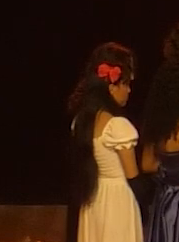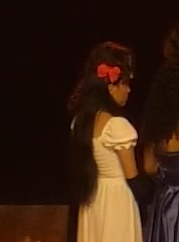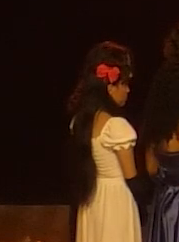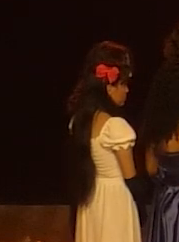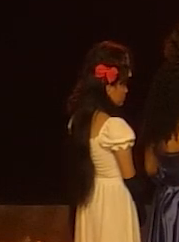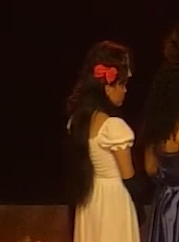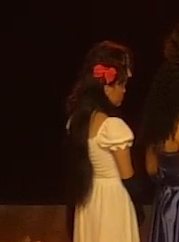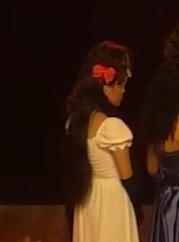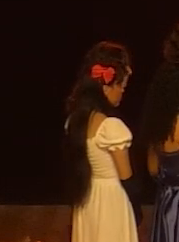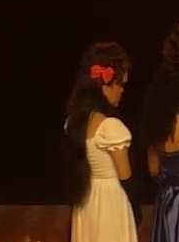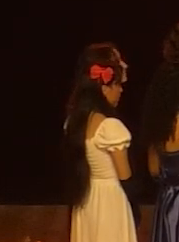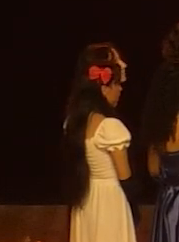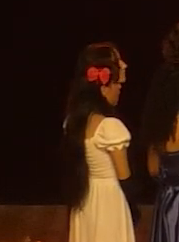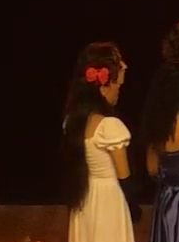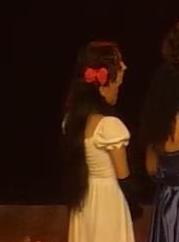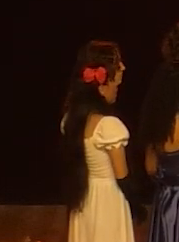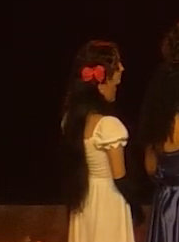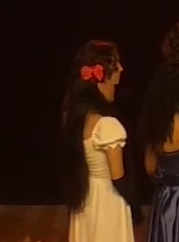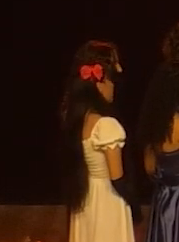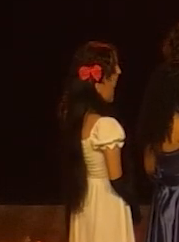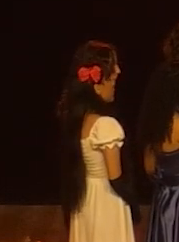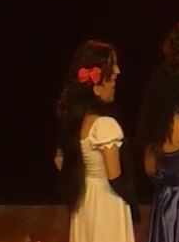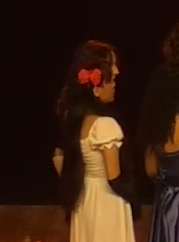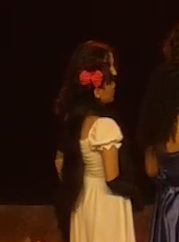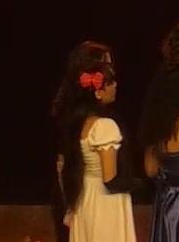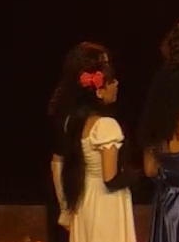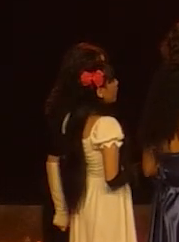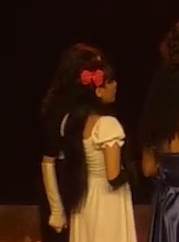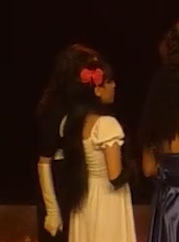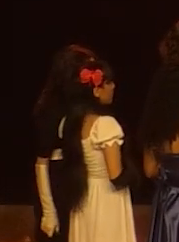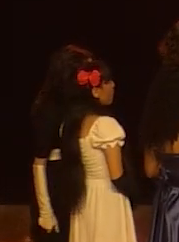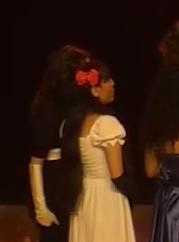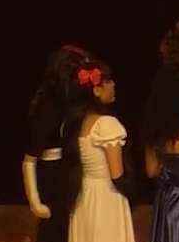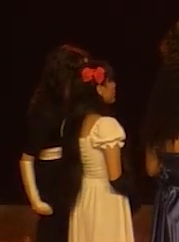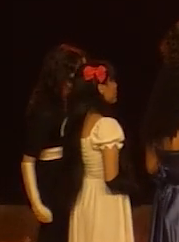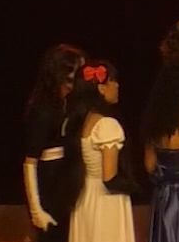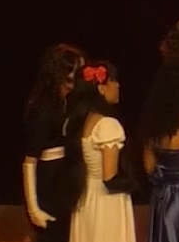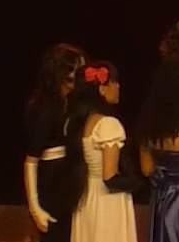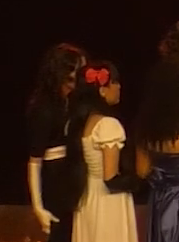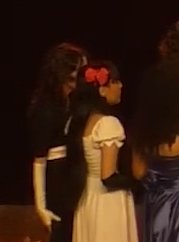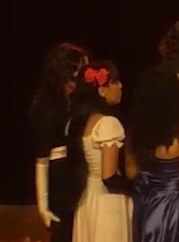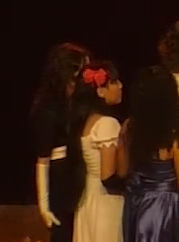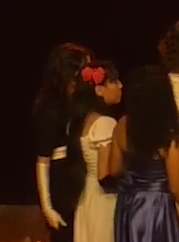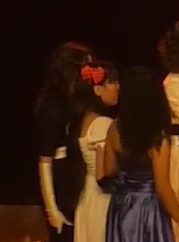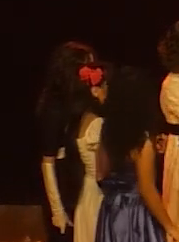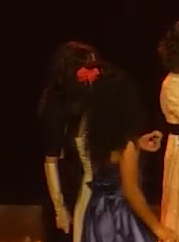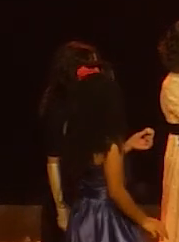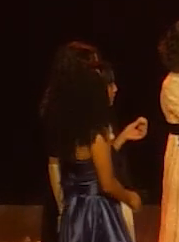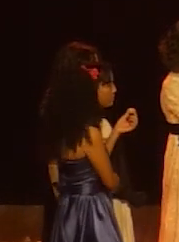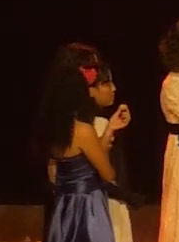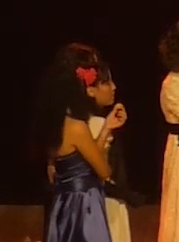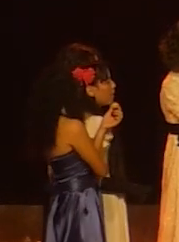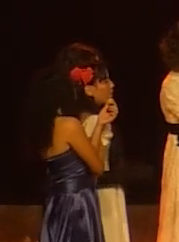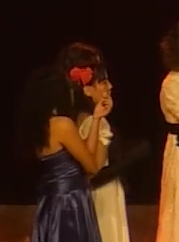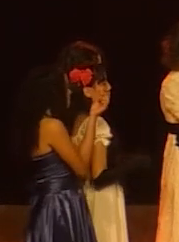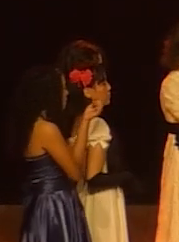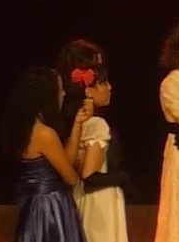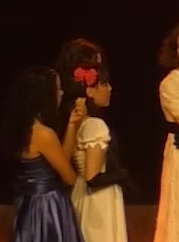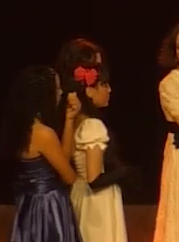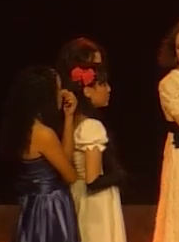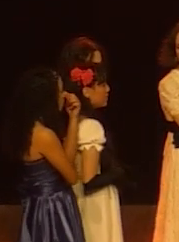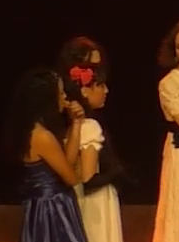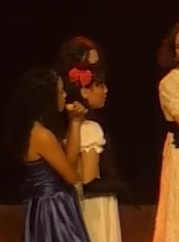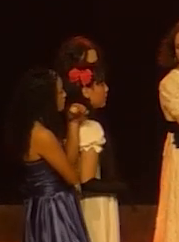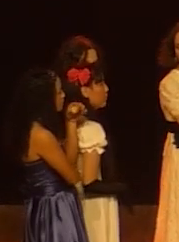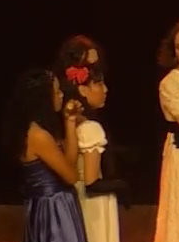Que bom, já que o senhor prisioneiro e a senhora prisioneira... Que bom, já que os senhores prisioneiros são tão simpáticos, teremos